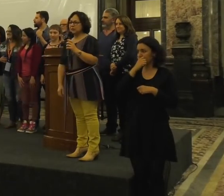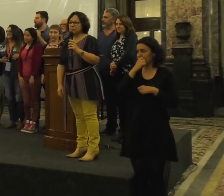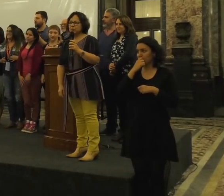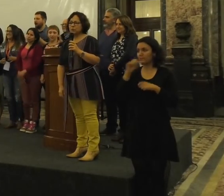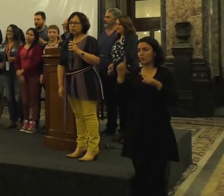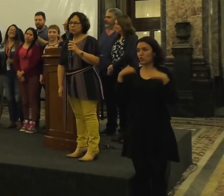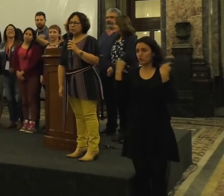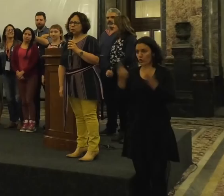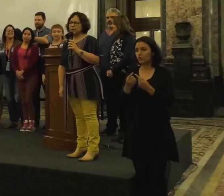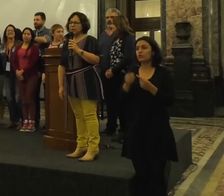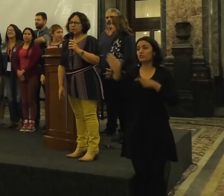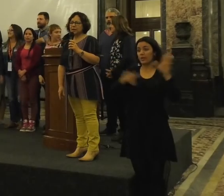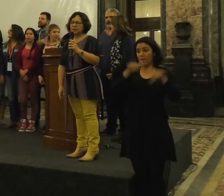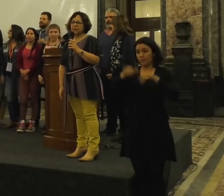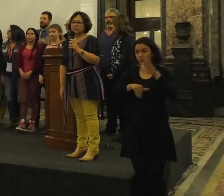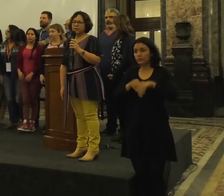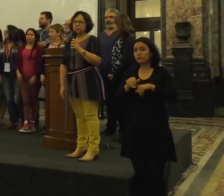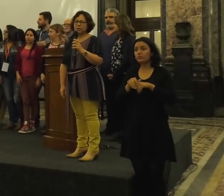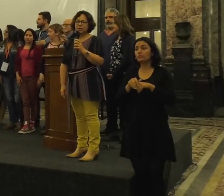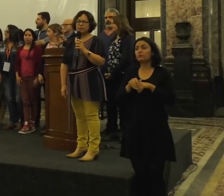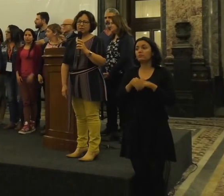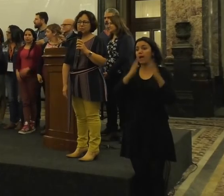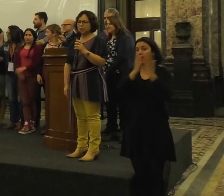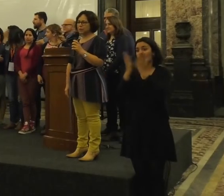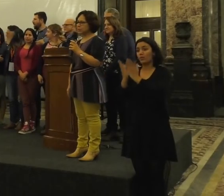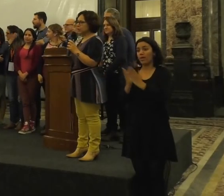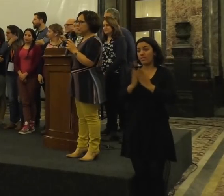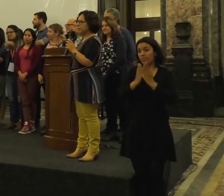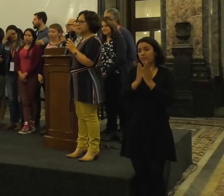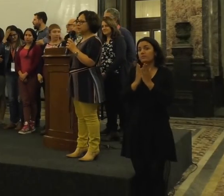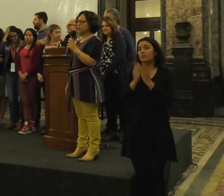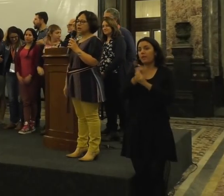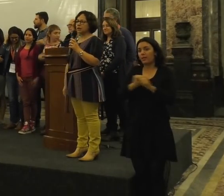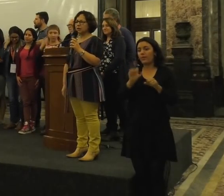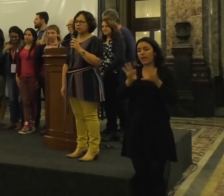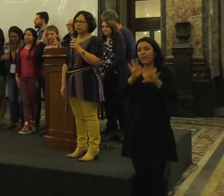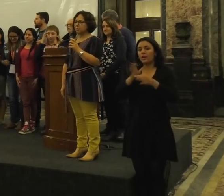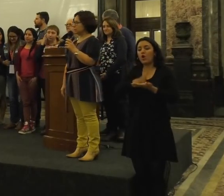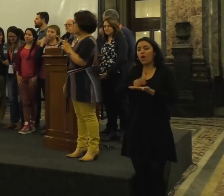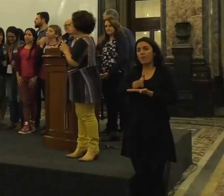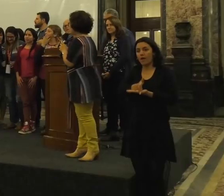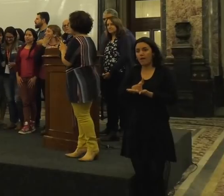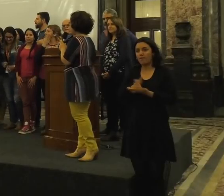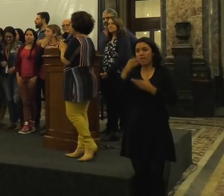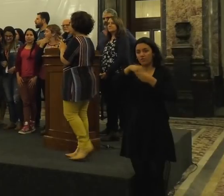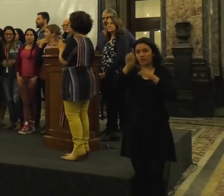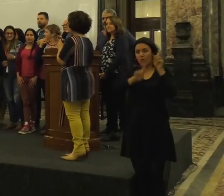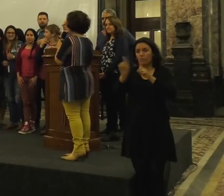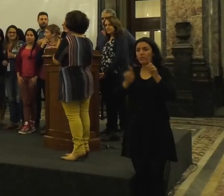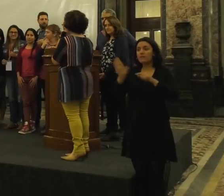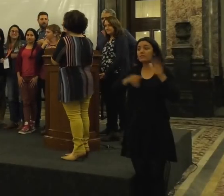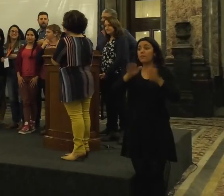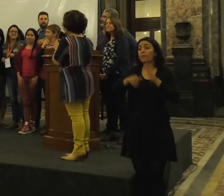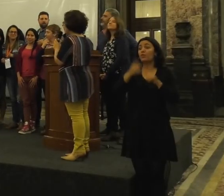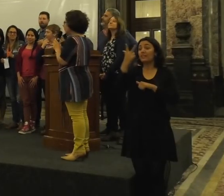Nosotros hicimos un llamado para estudiantes, para la opción de cooperación, que llamamos 30,